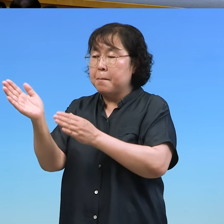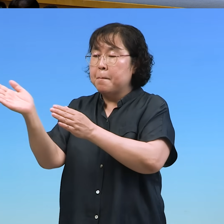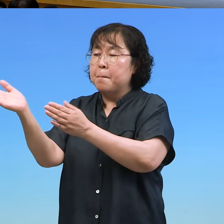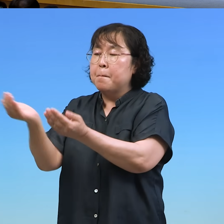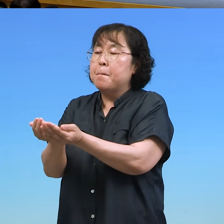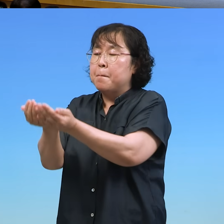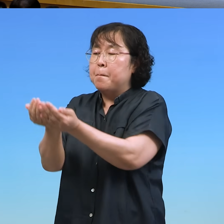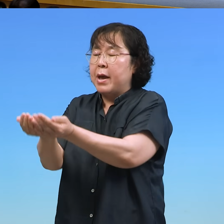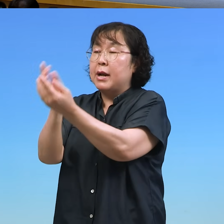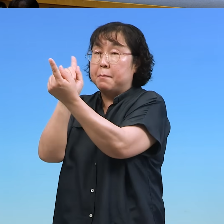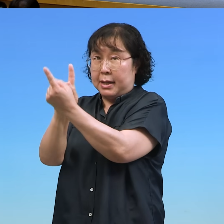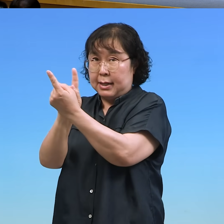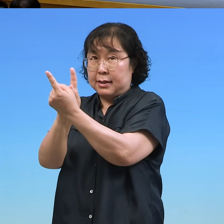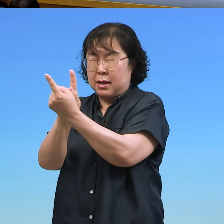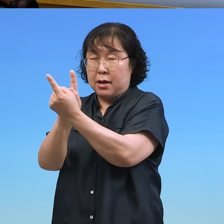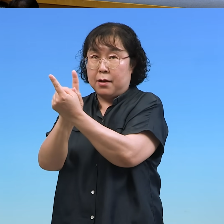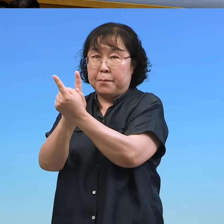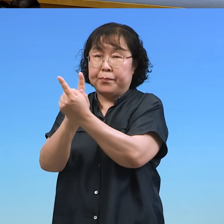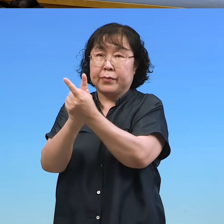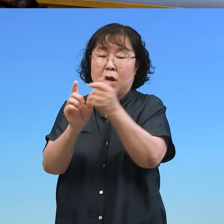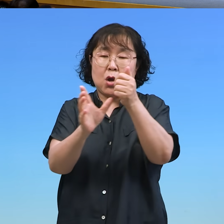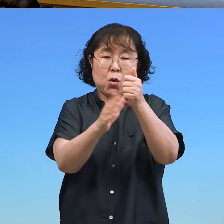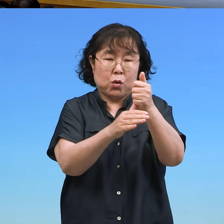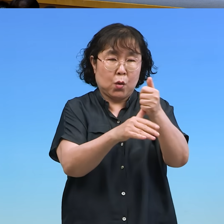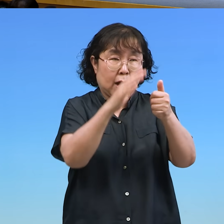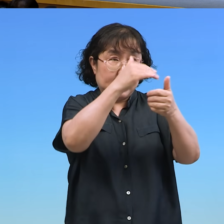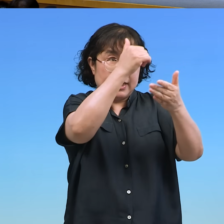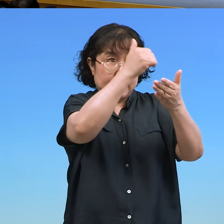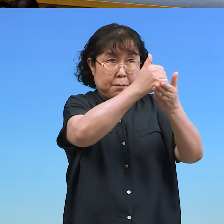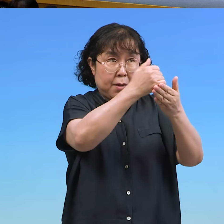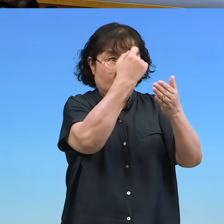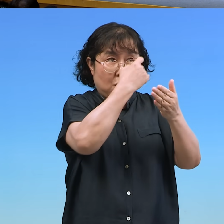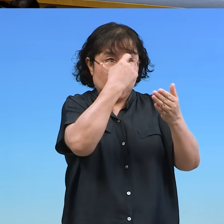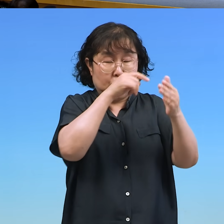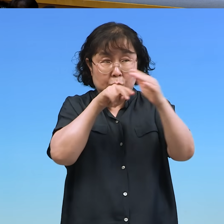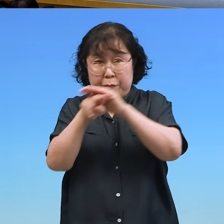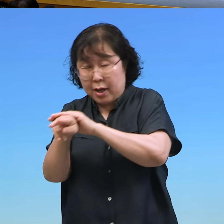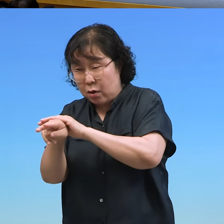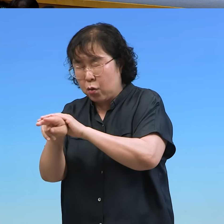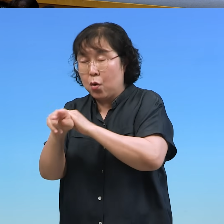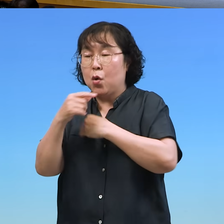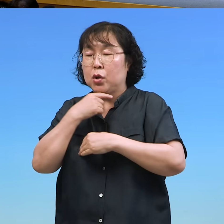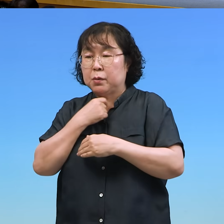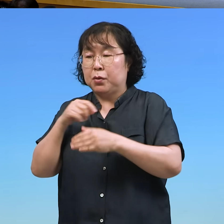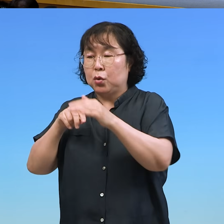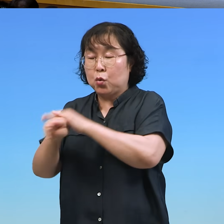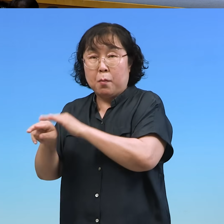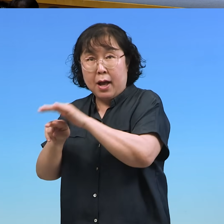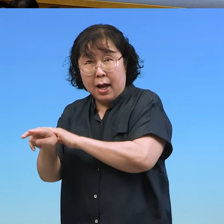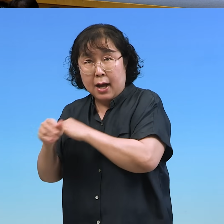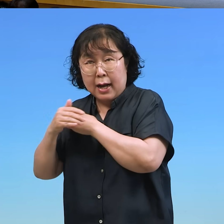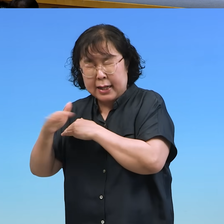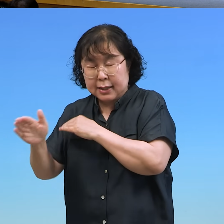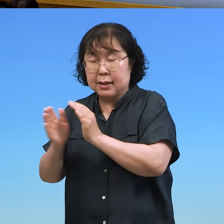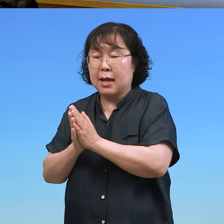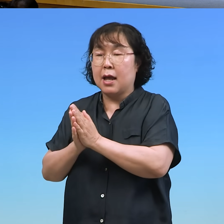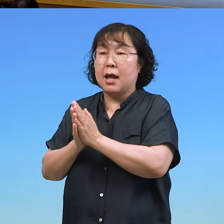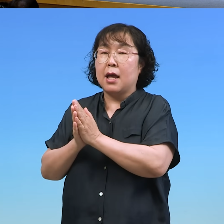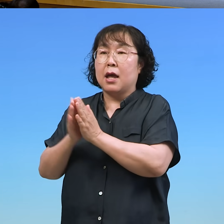읽어볼게요. 그러나 요나가 여호와의 얼굴을 피하려고 일어나 다시스로 도망하려 욥바로